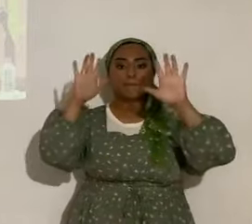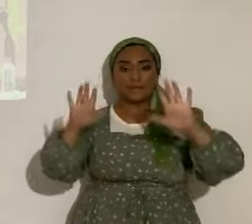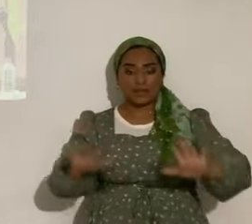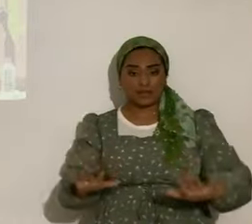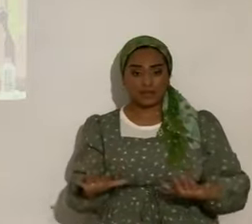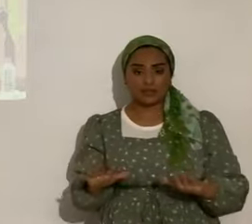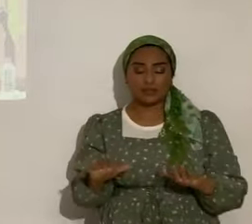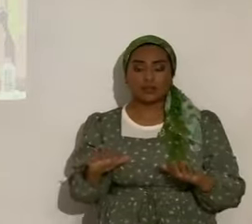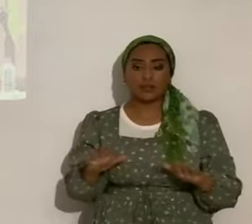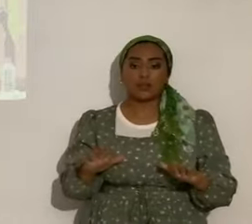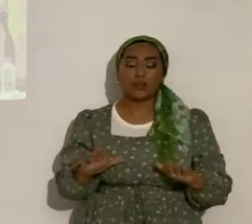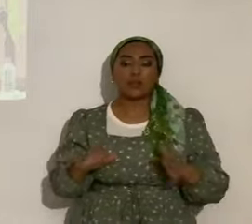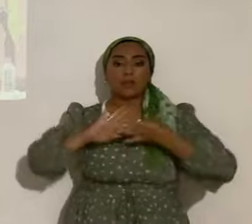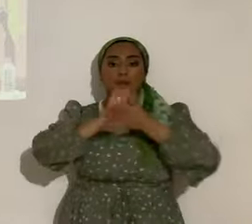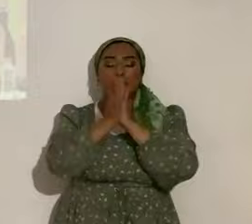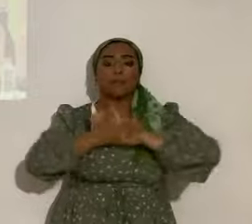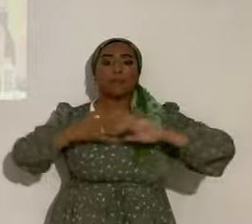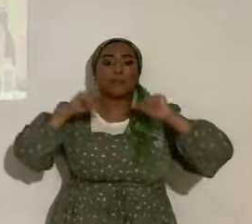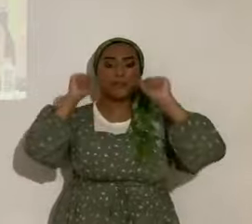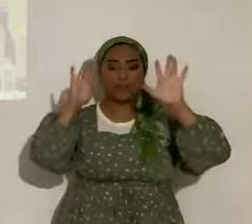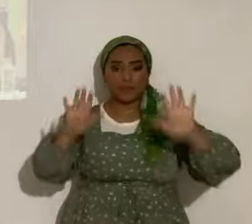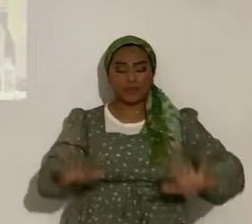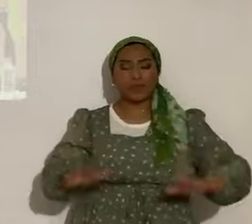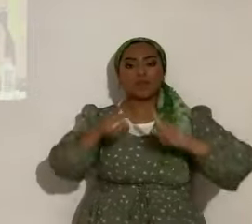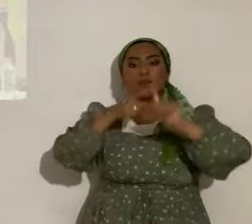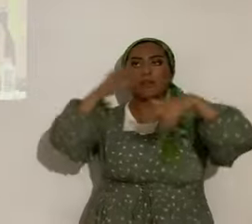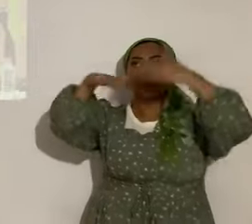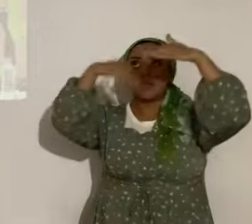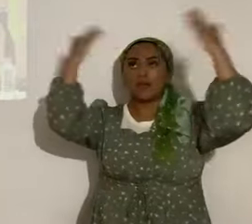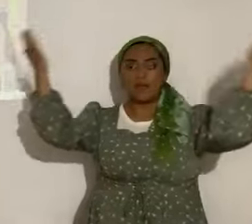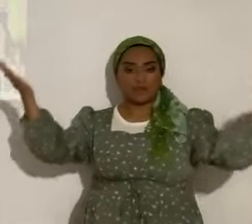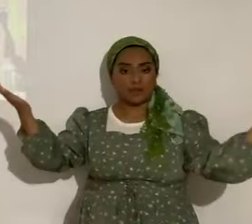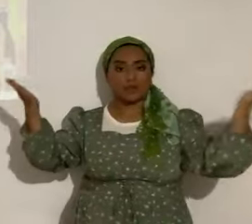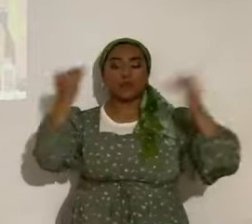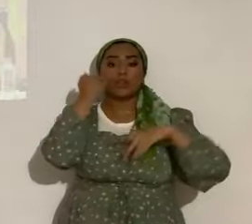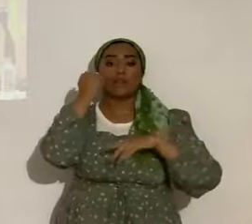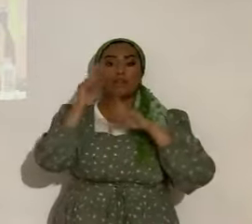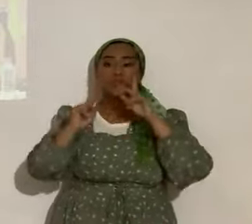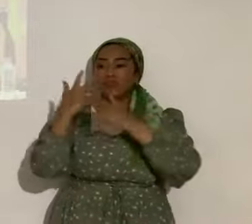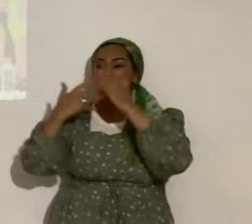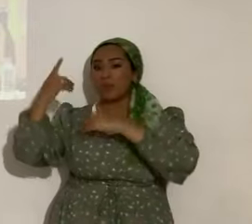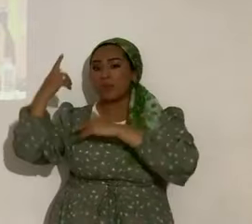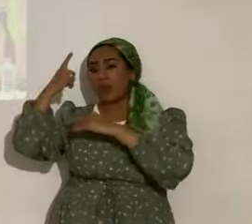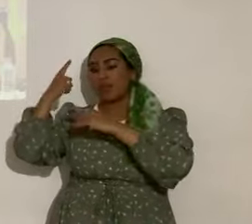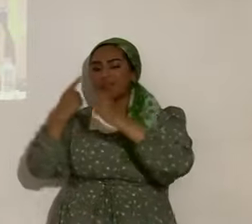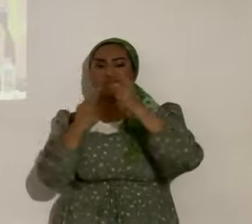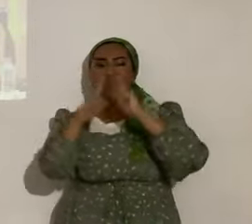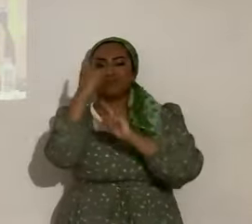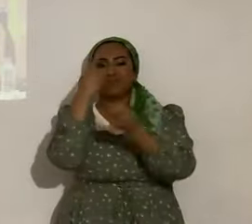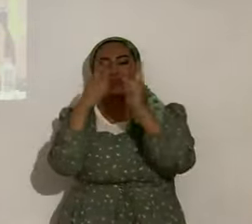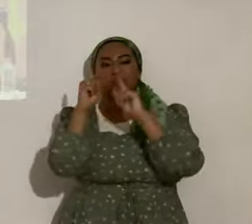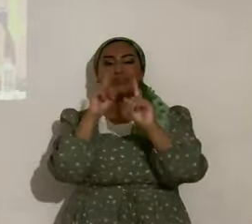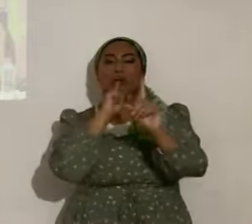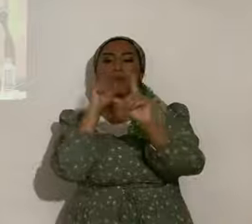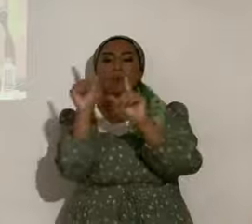para que se entienda, son bendiciones divinas. Si a ti te persiguen, si a ti te